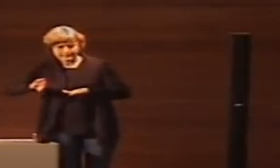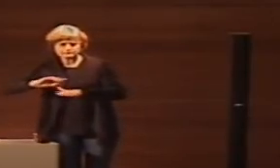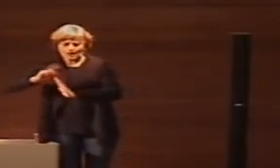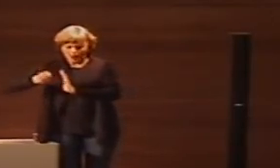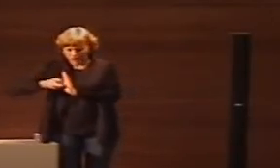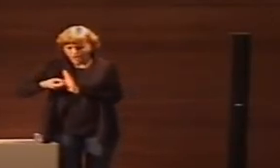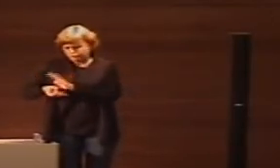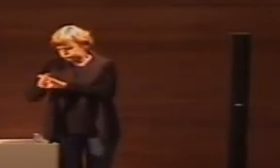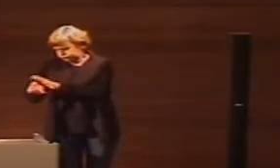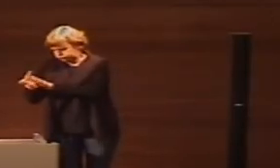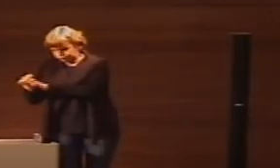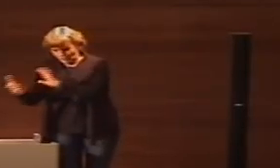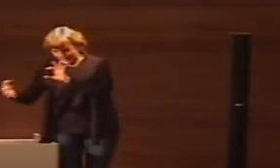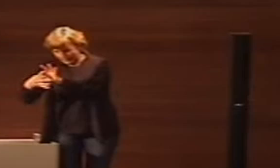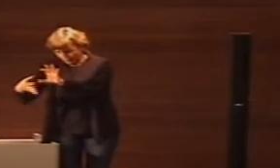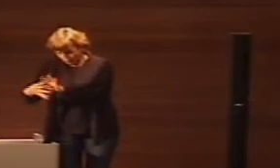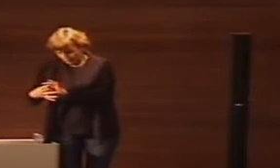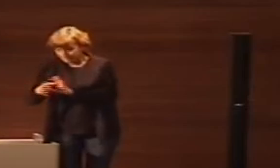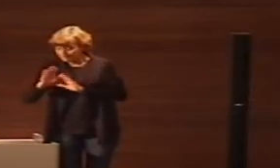ecodiseño o sobre otras cuestiones.